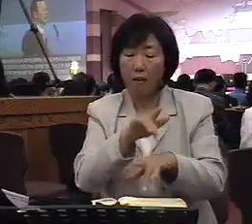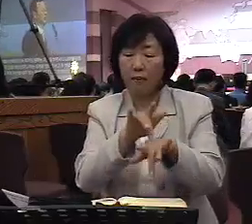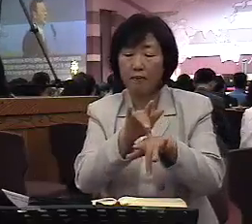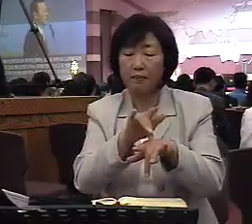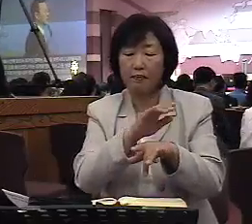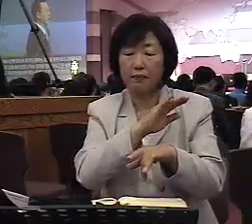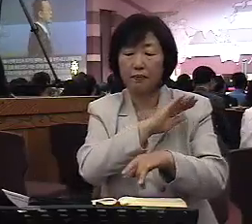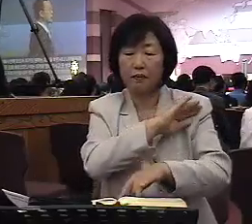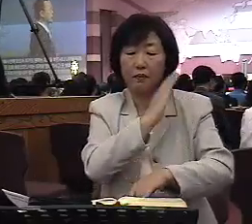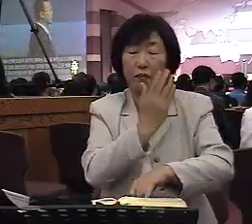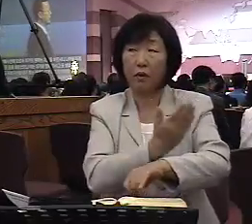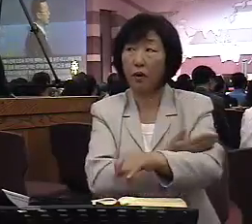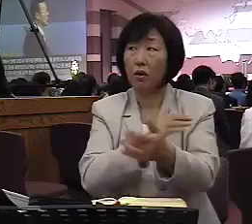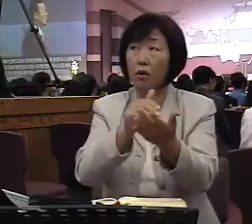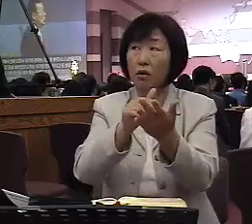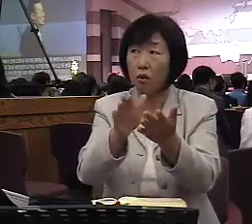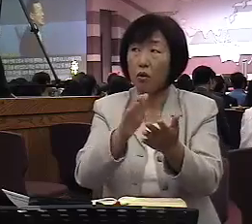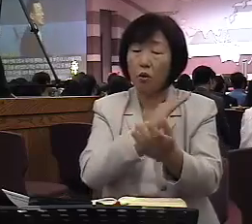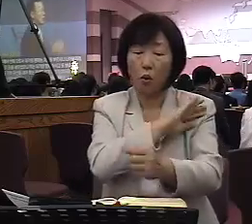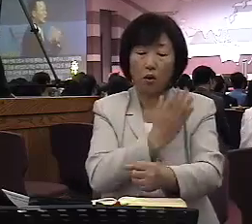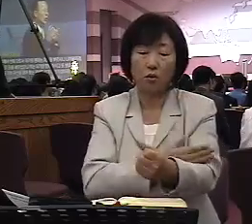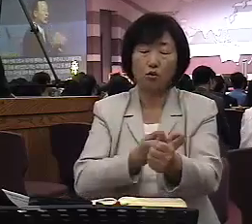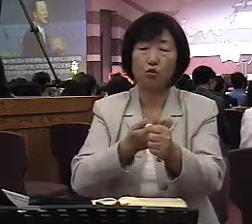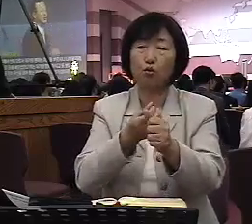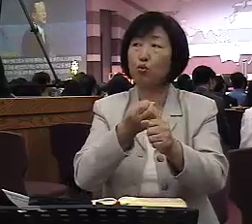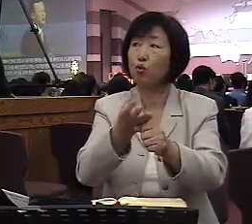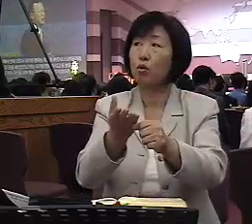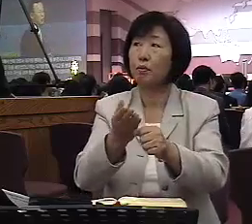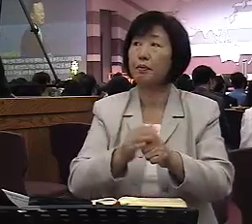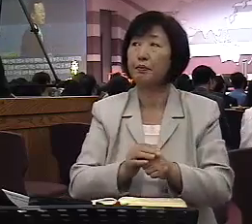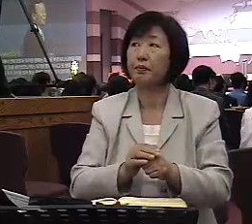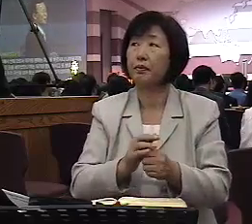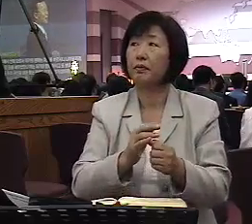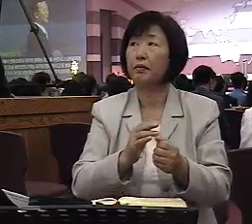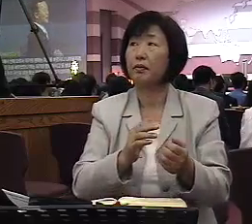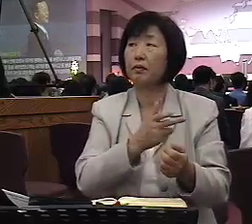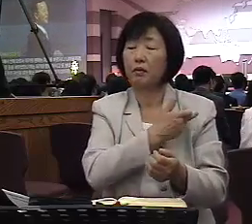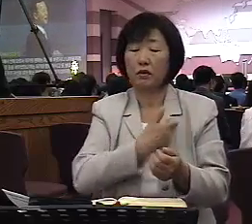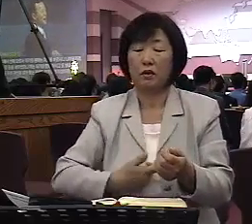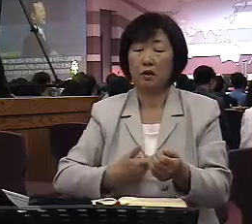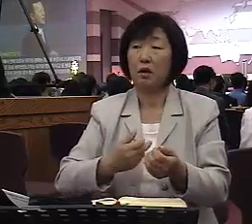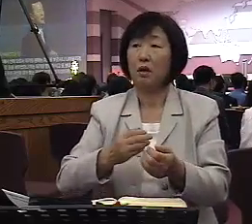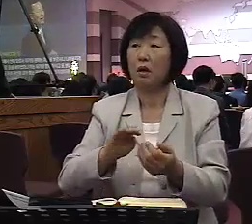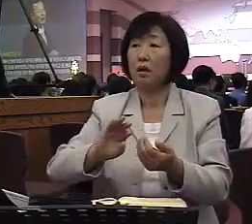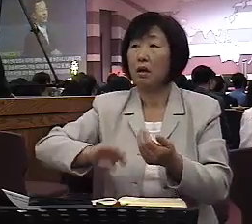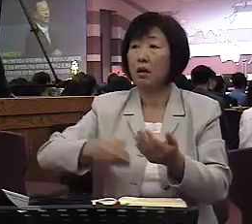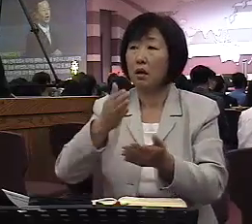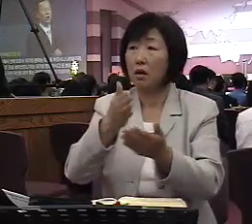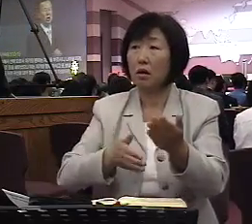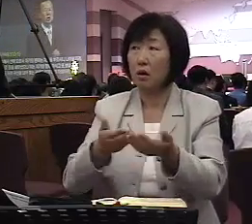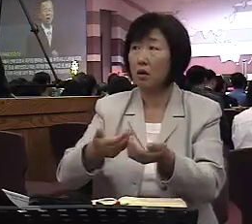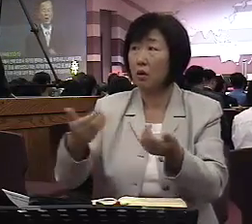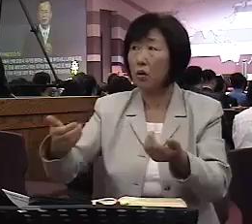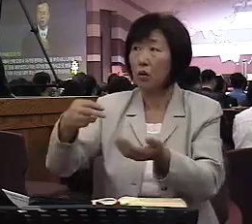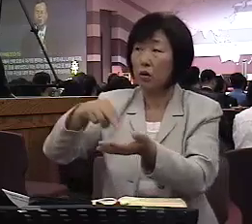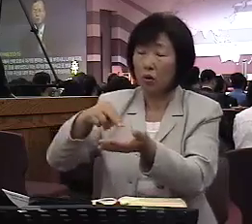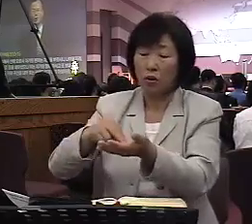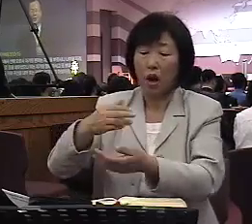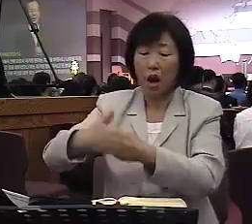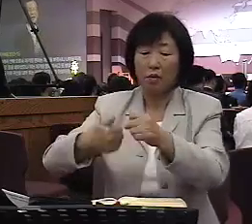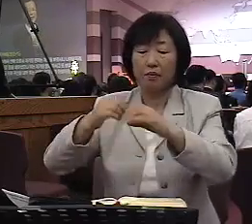주셨다. 예수님은 이렇게 12제자들을 따로 세우셔서 하나님의 나라를 위해